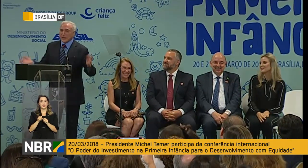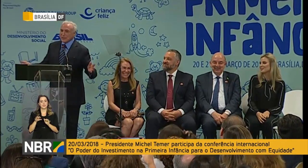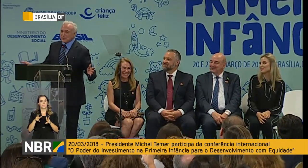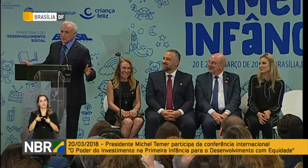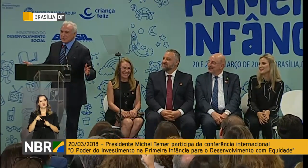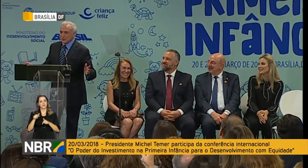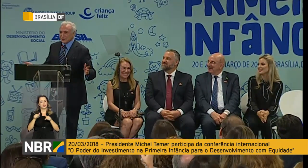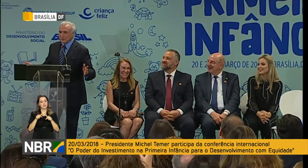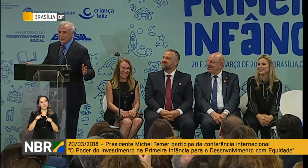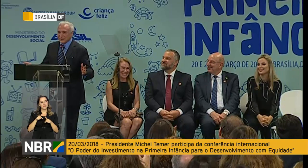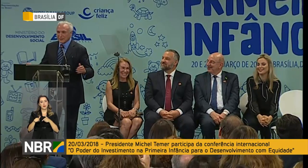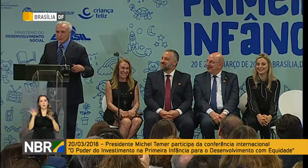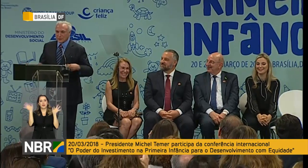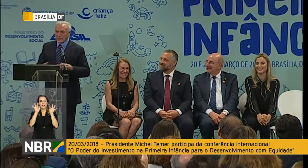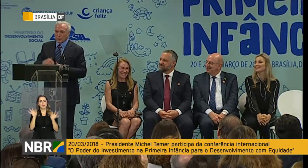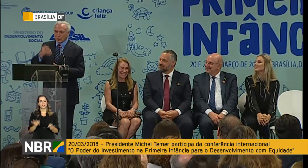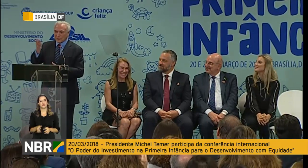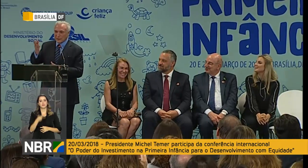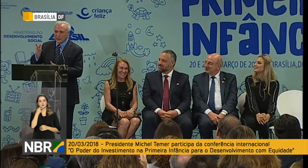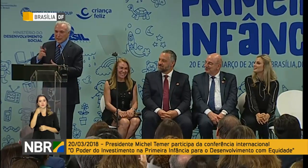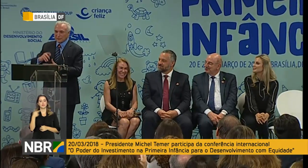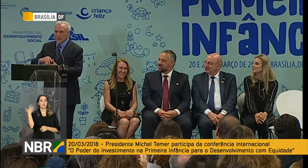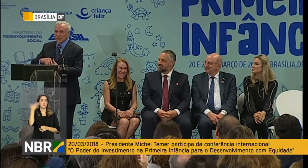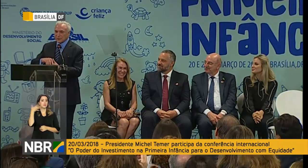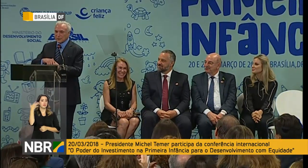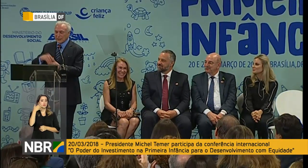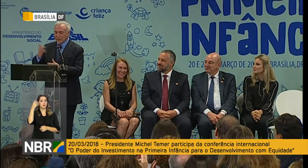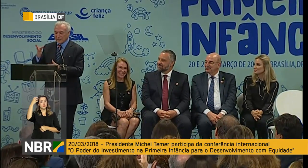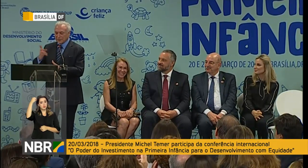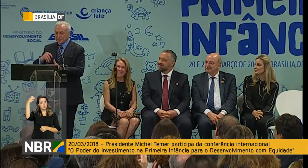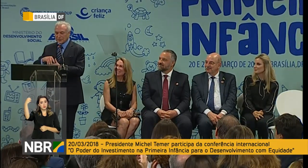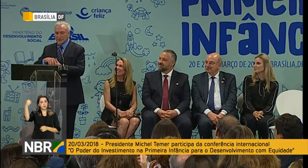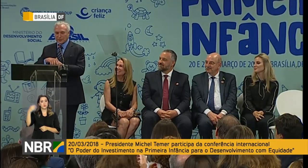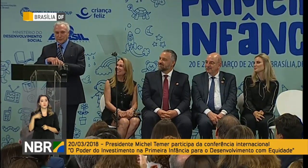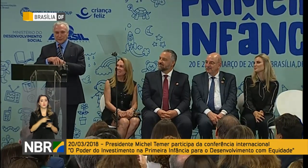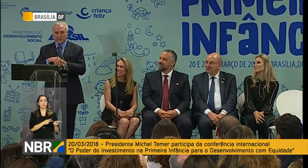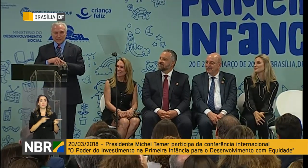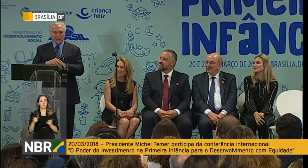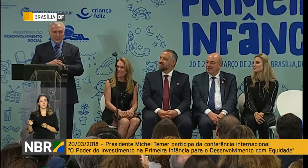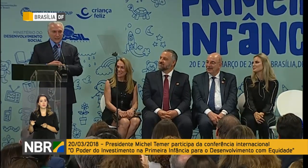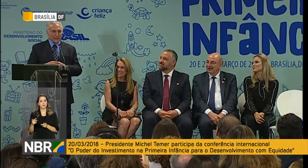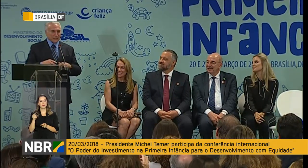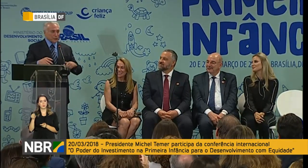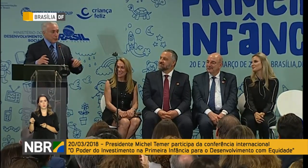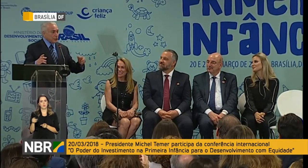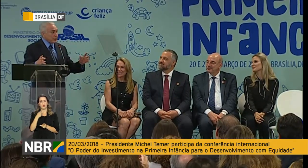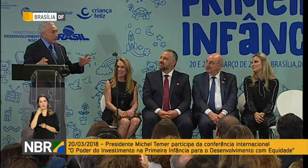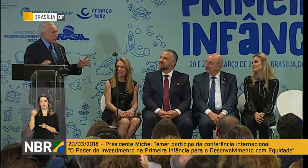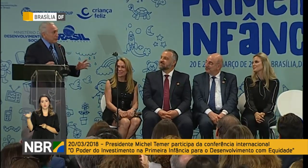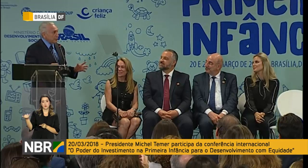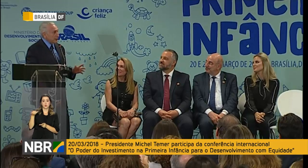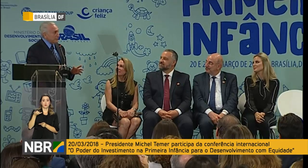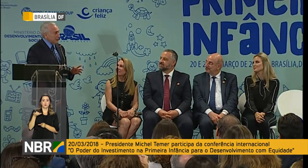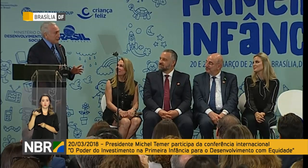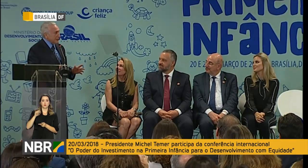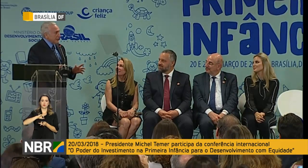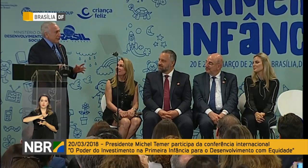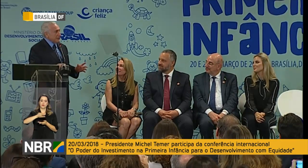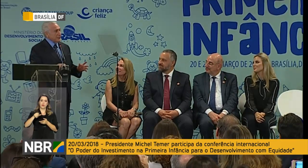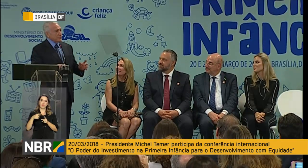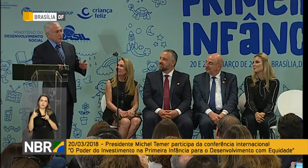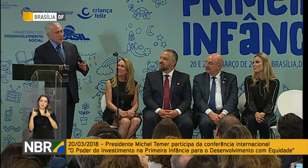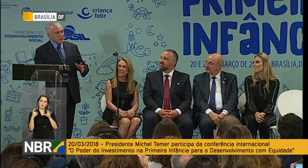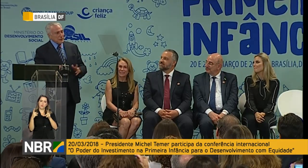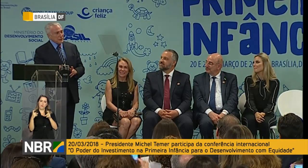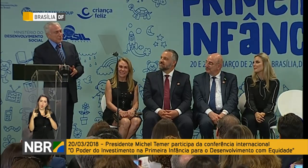com entusiasmo, vocês viram, quando ela conta a viagem, a visita que fez, E ela me trouxe as várias fotografias,